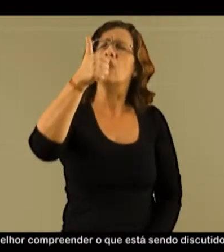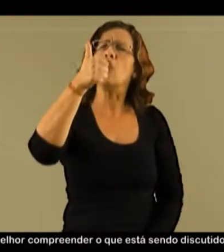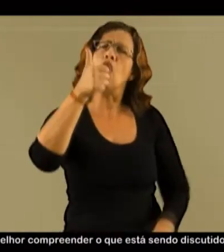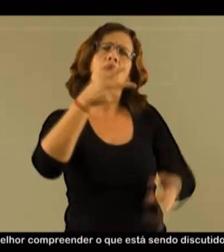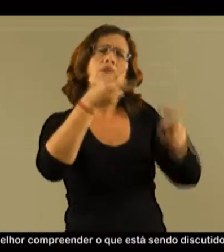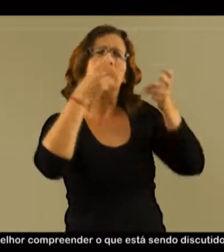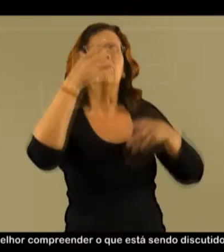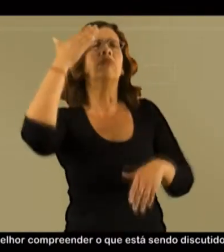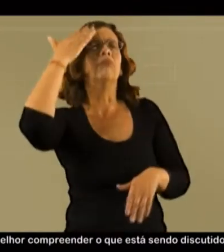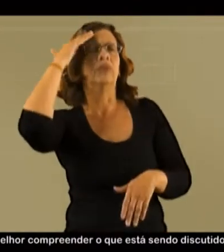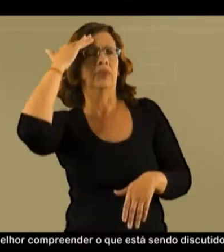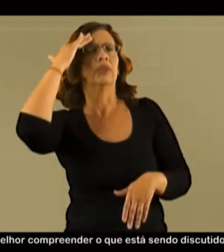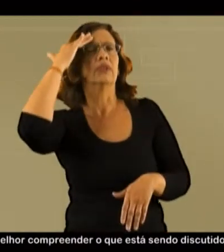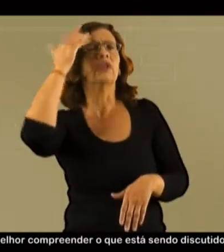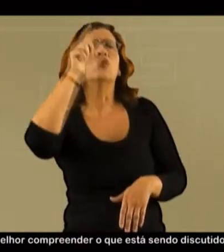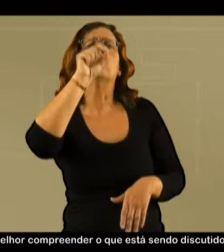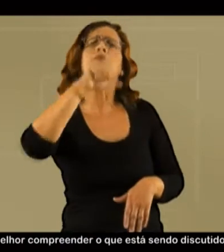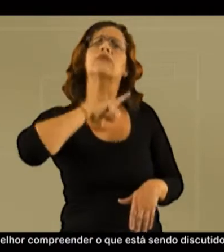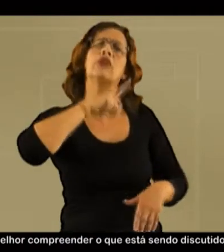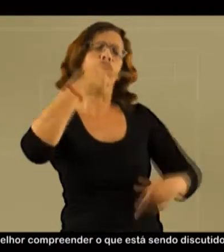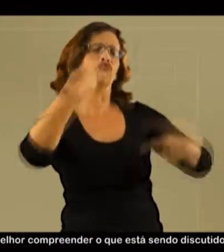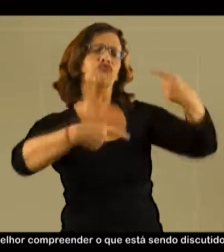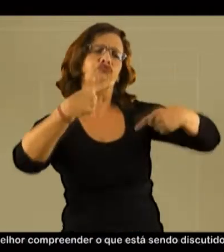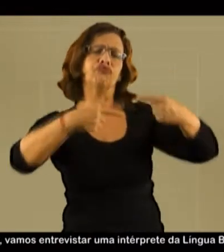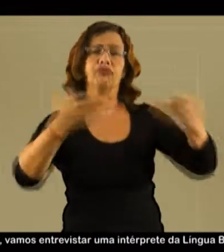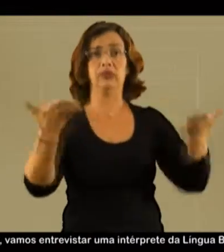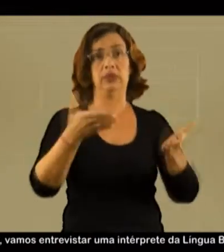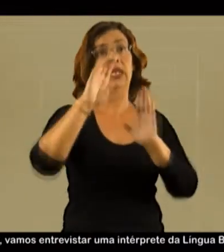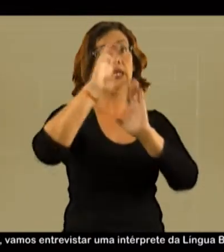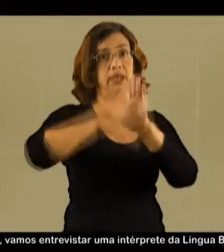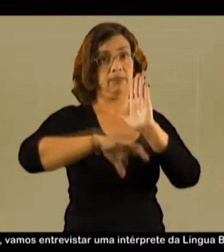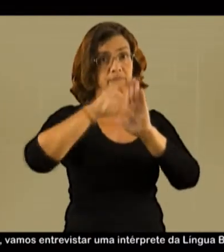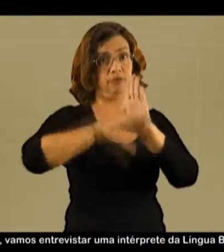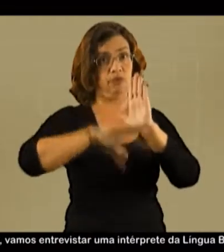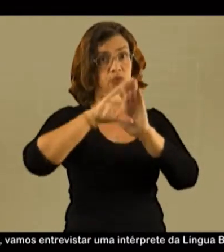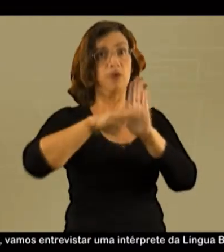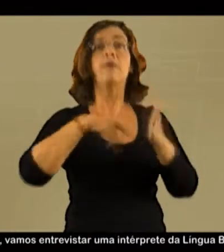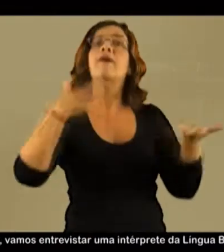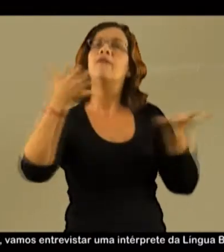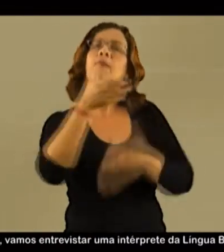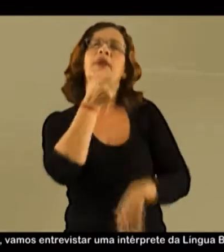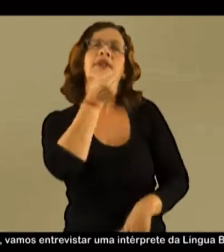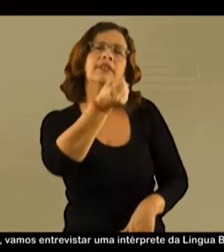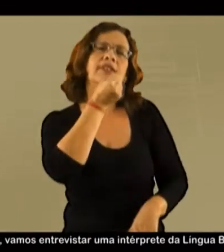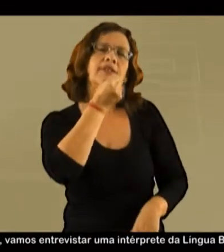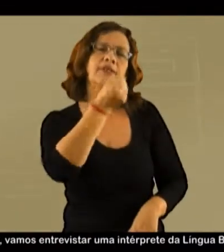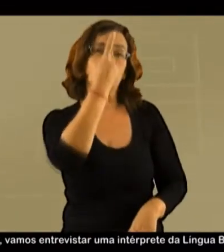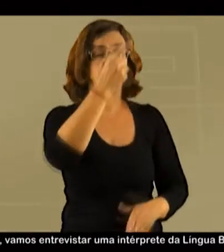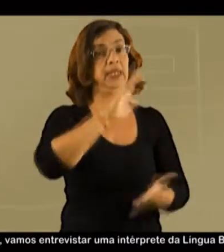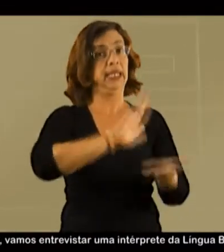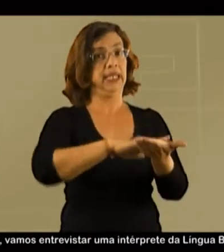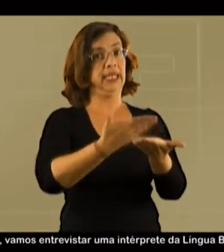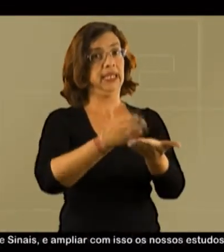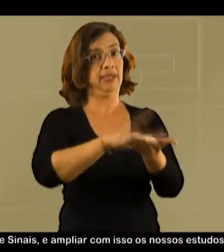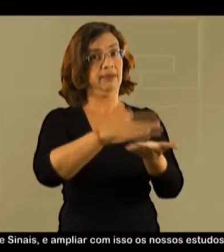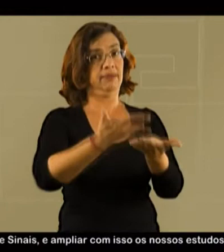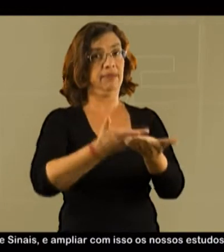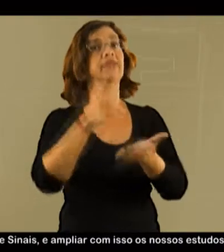Para melhor compreender o que está sendo discutido nesse capítulo, vamos entrevistar uma intérprete da língua brasileira de sinais